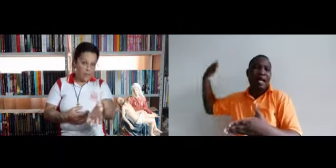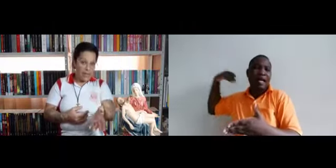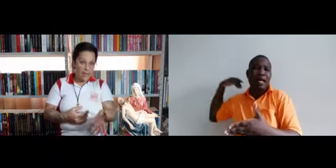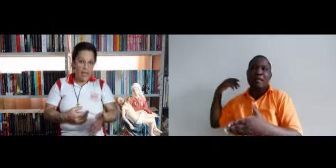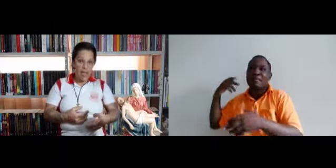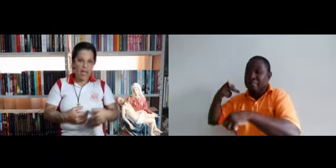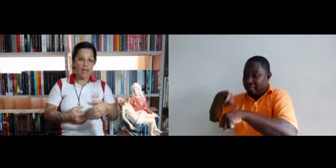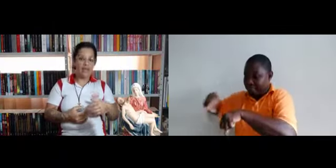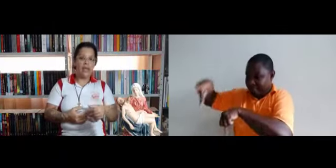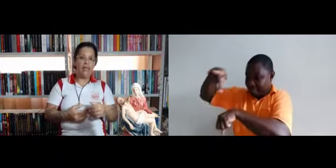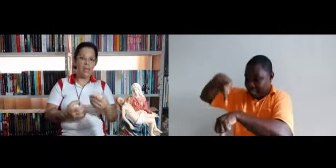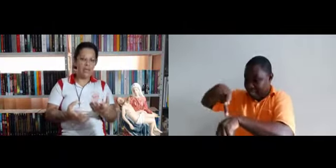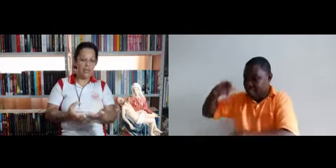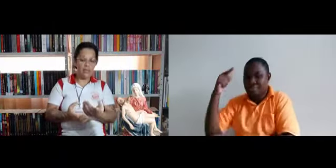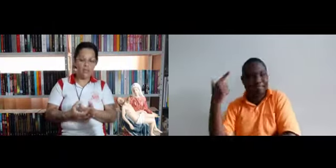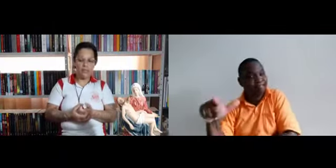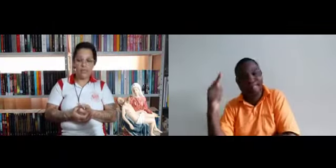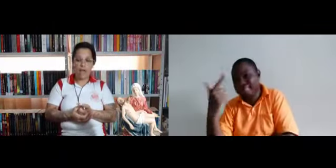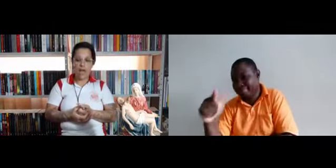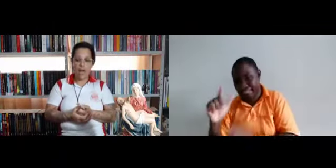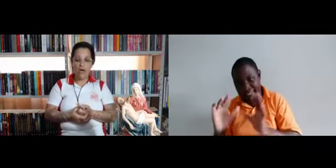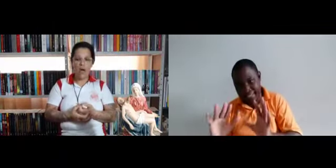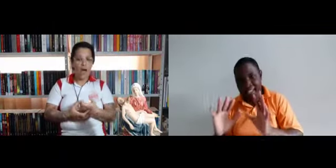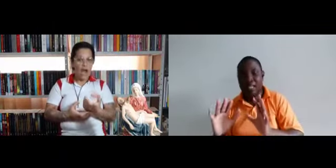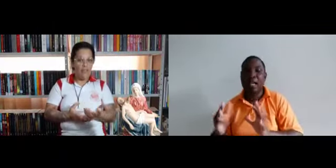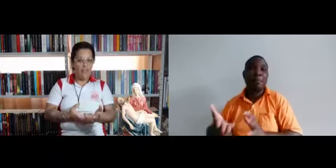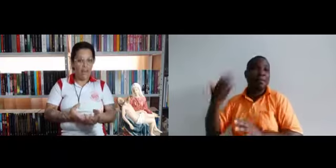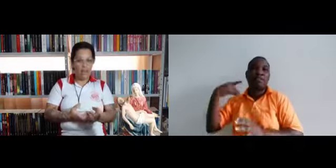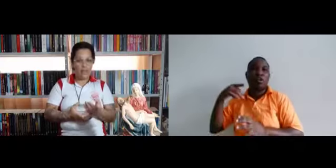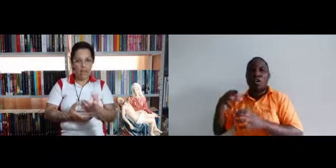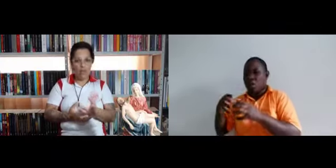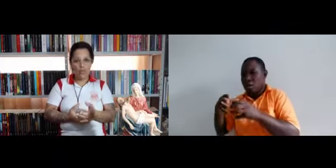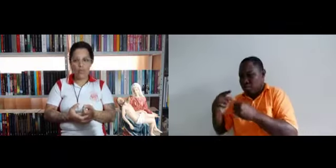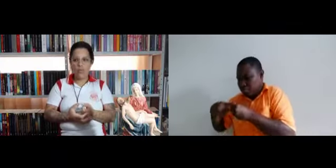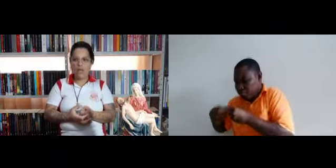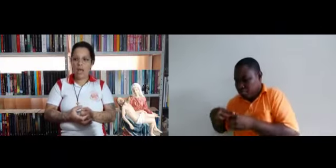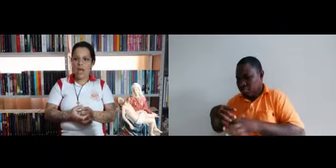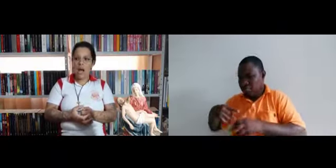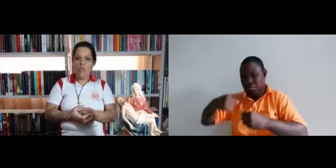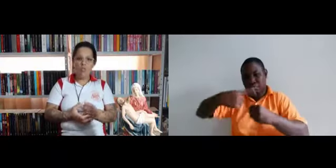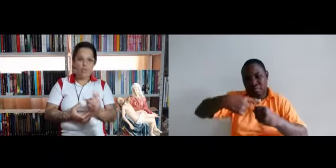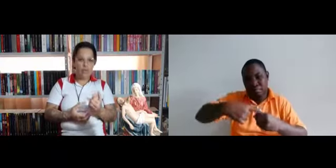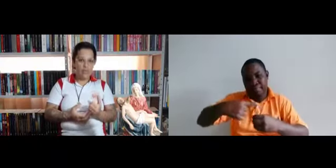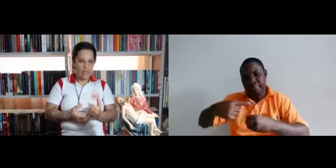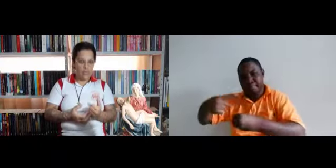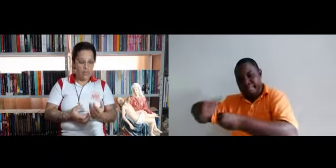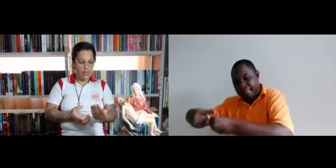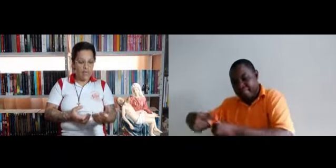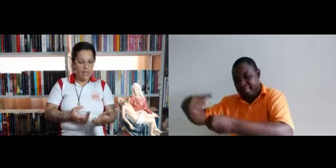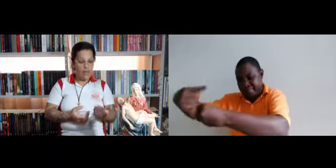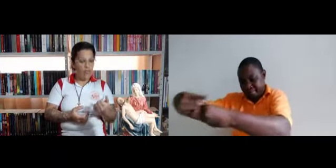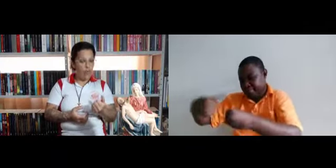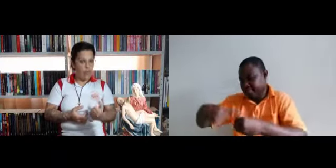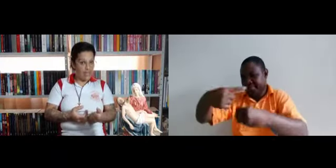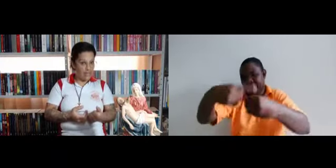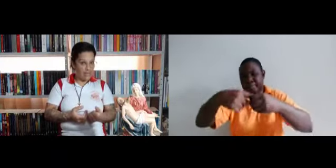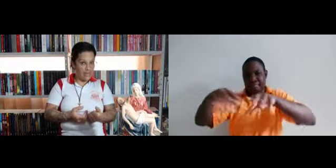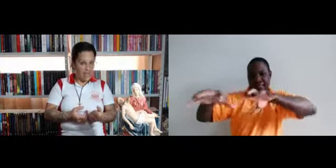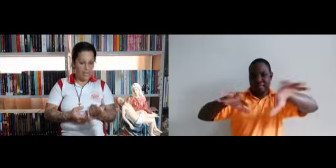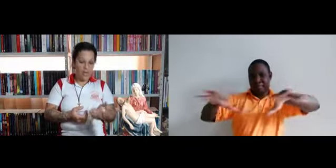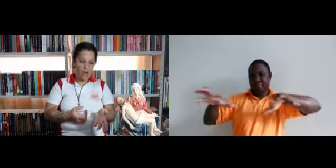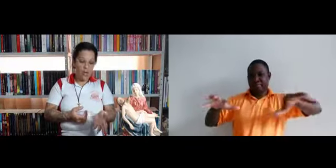como a própria Inglaterra, né, berço da Revolução Industrial, a França, a Rússia. Algumas outras nações saíram um pouco